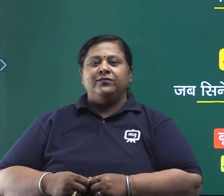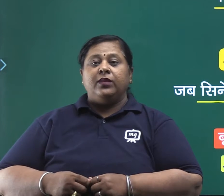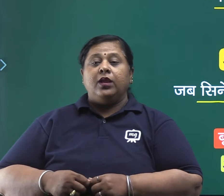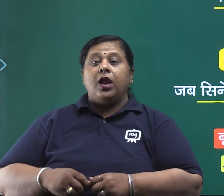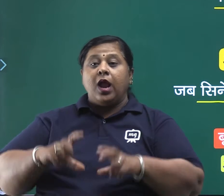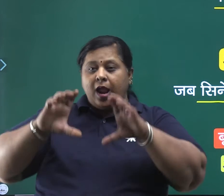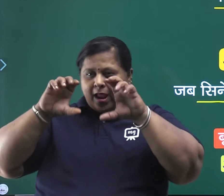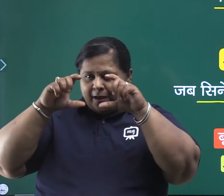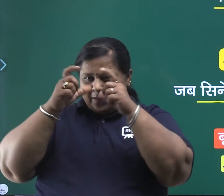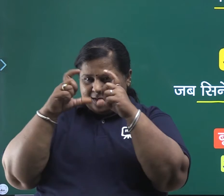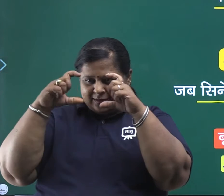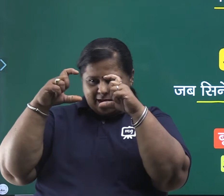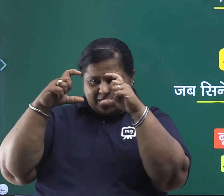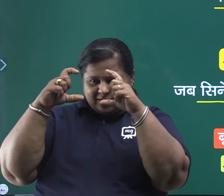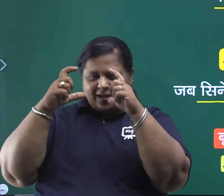कैमरे से